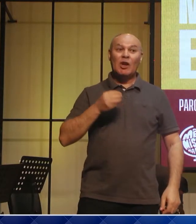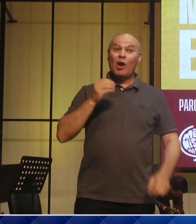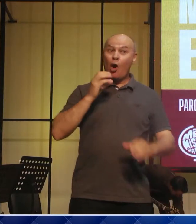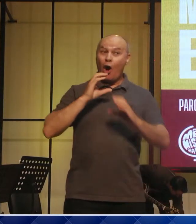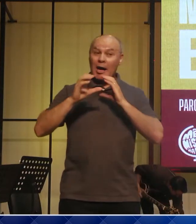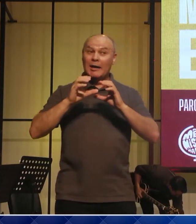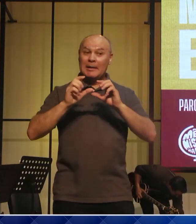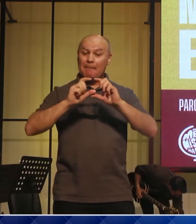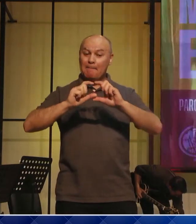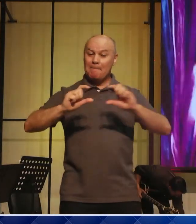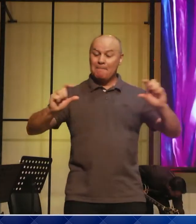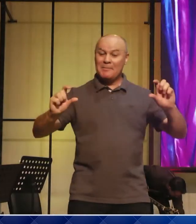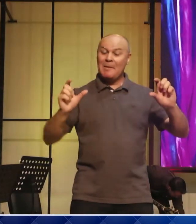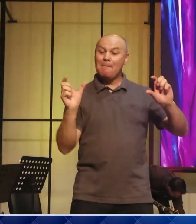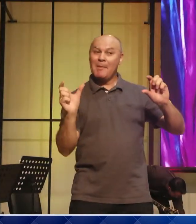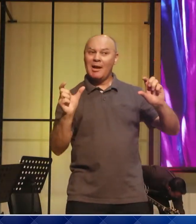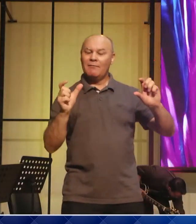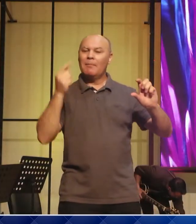com vocês.